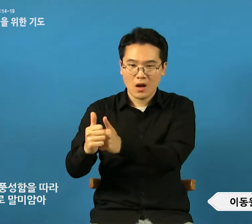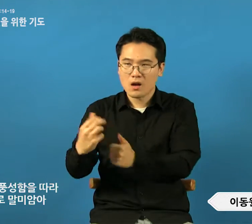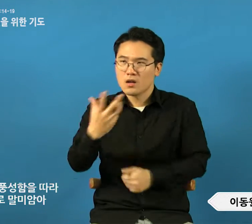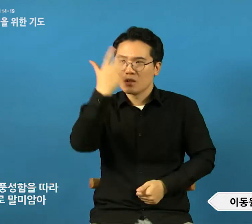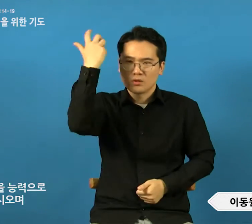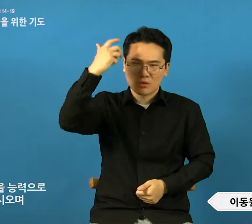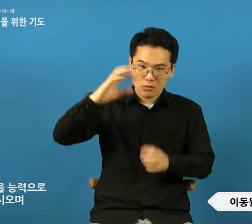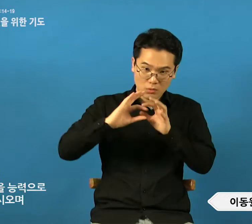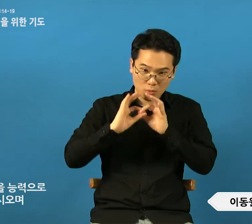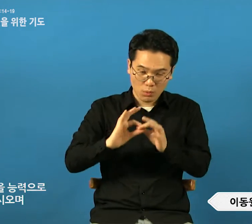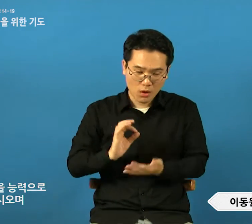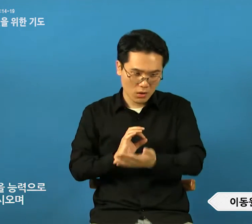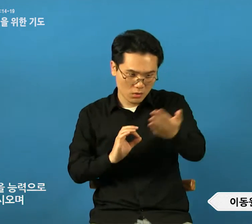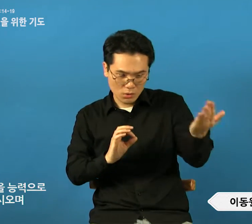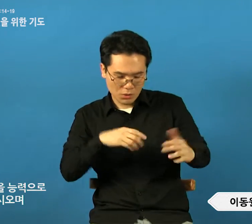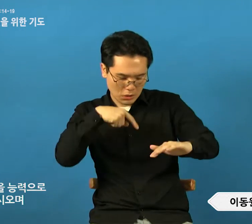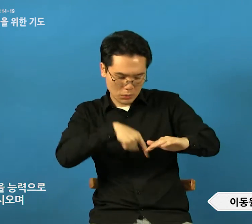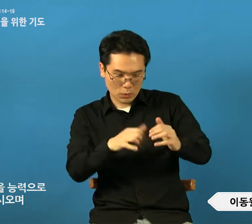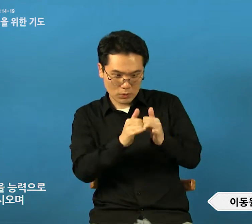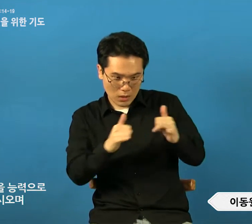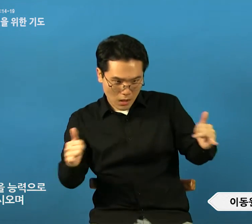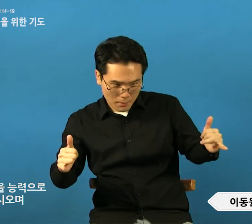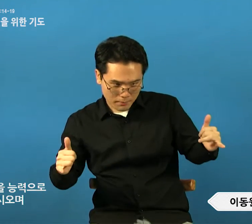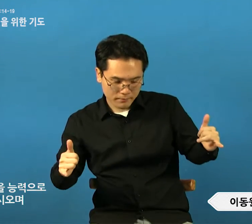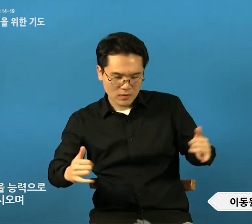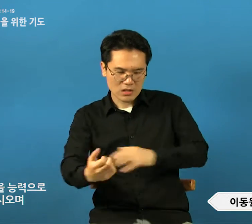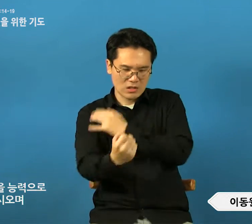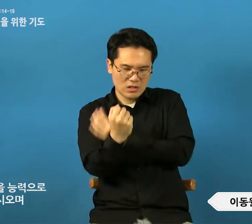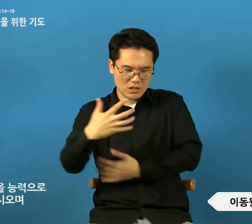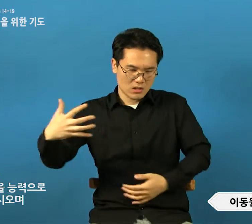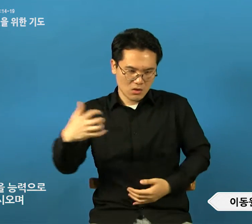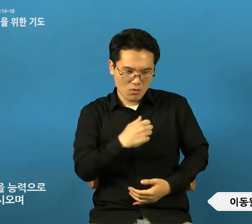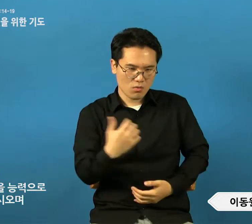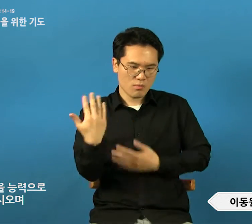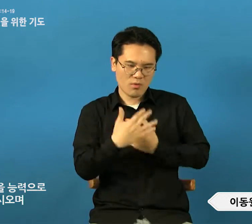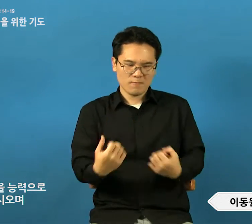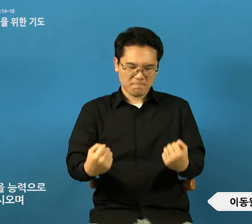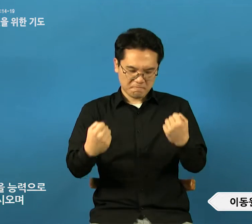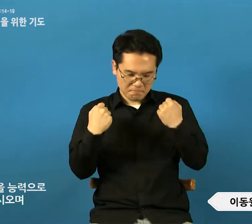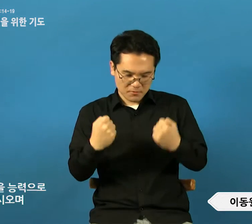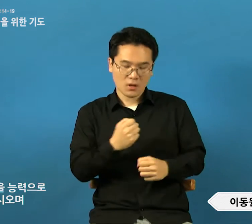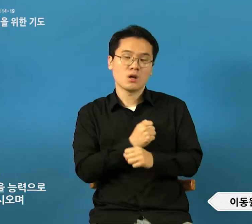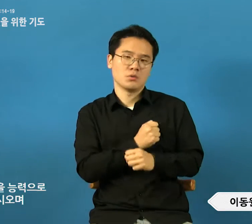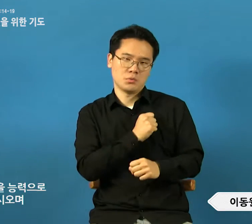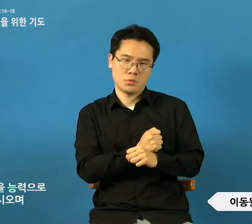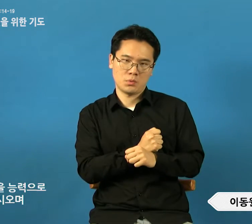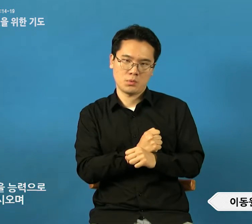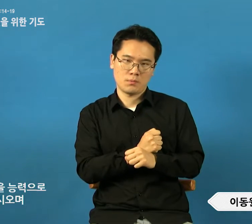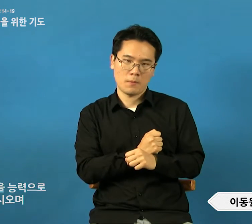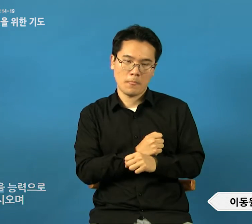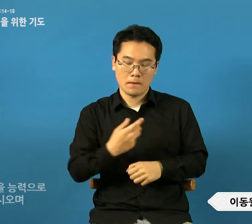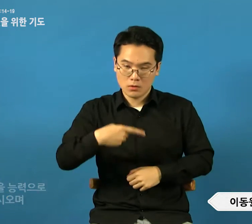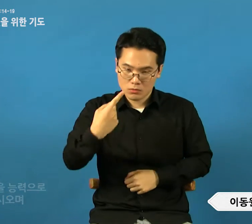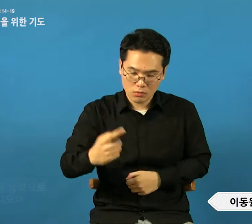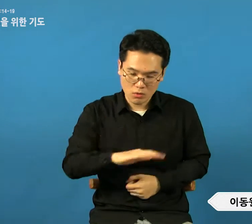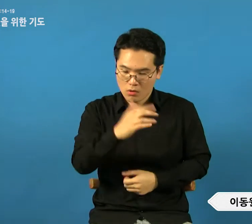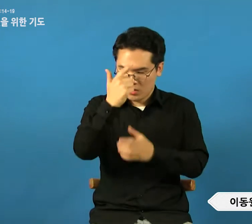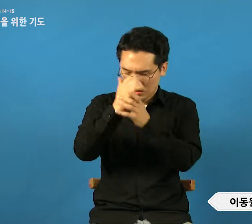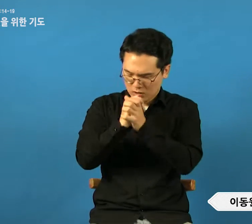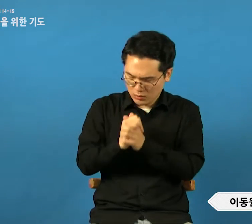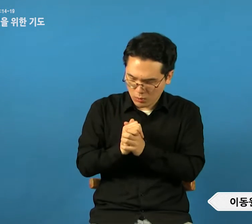너의 속사람을 능력으로 강건하게 하옵시고. 이어서 우리의 기도의 중보자요